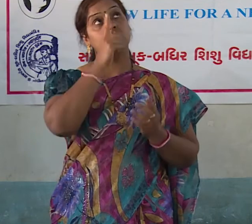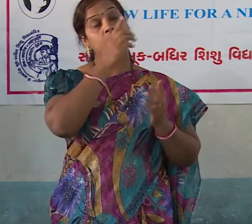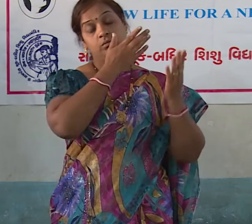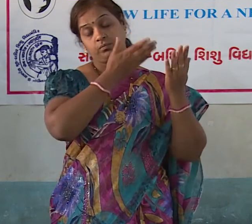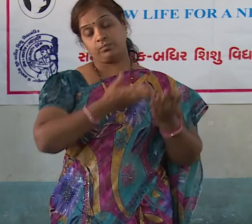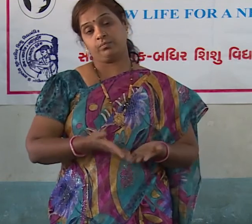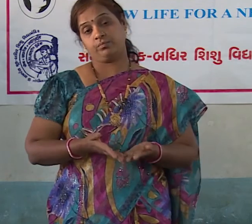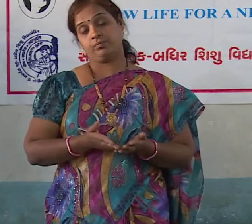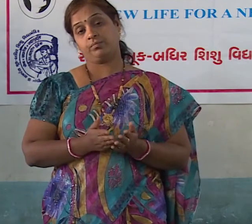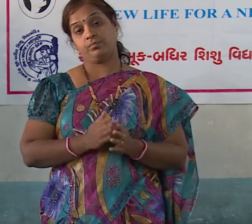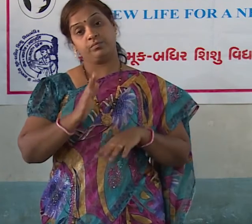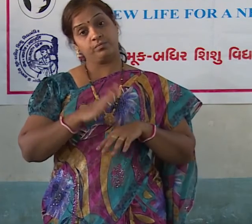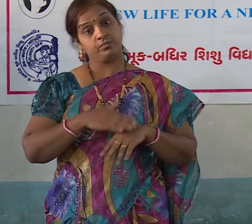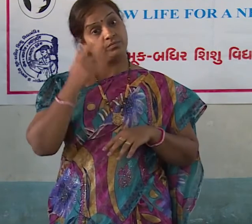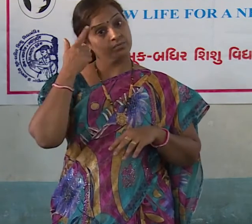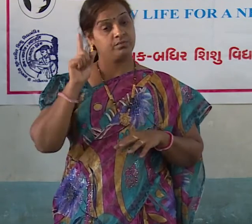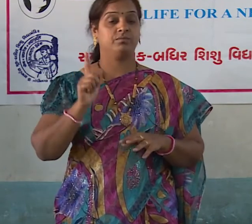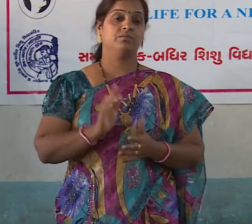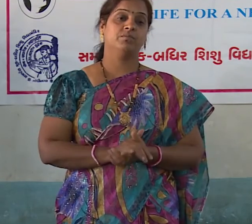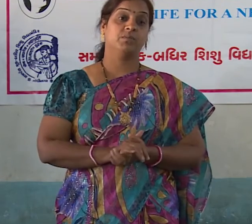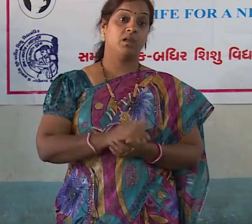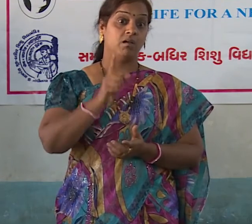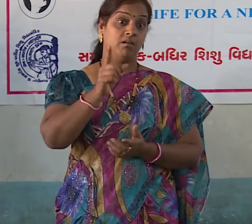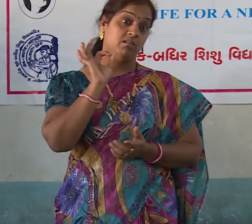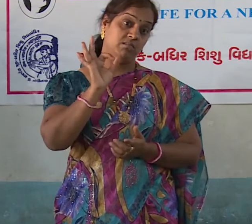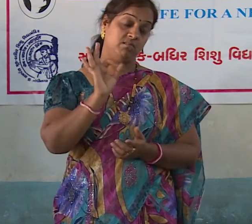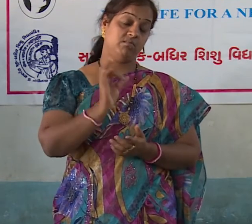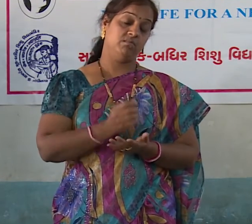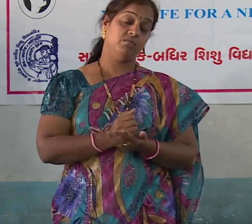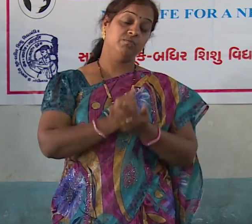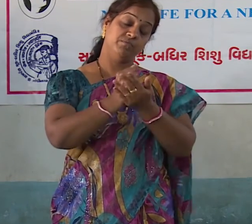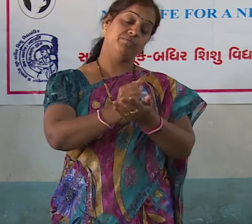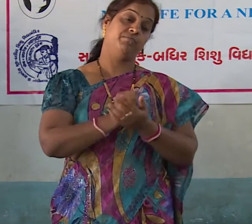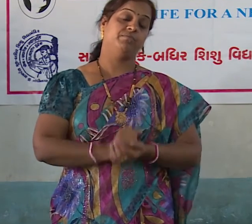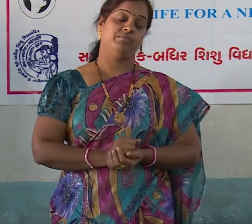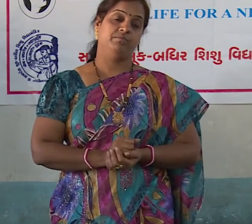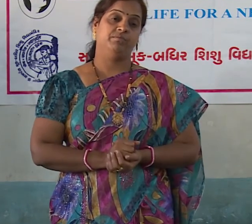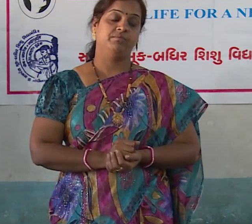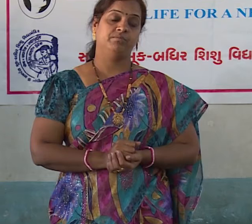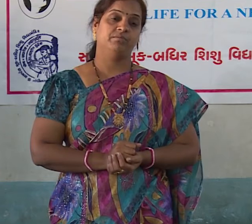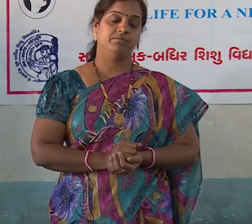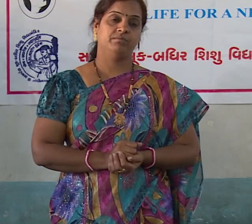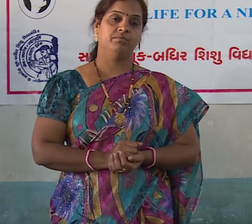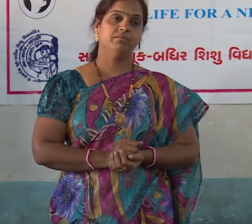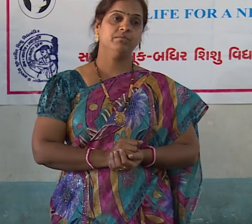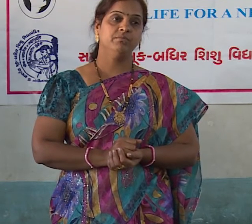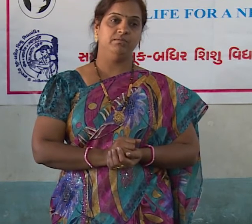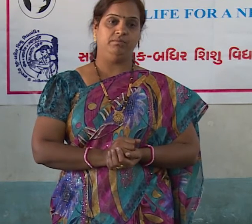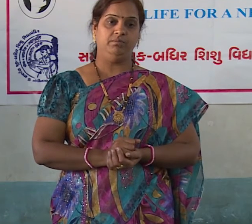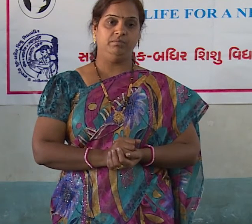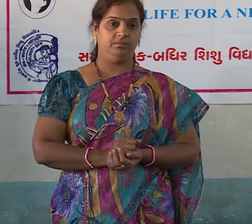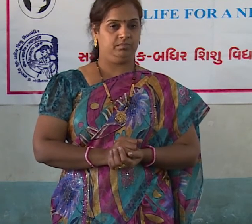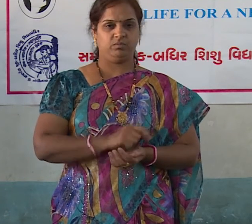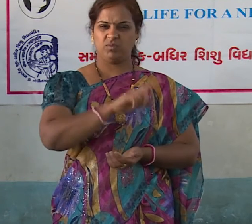तो उसके पास तो फट से ही करंट पहुंचेगा, योग लग जाएगा। आगे बहुत अच्छा उदाहरण है कि एक पौधा